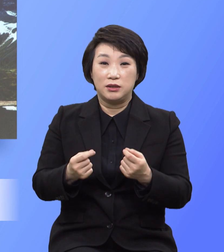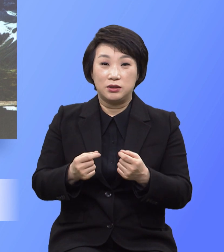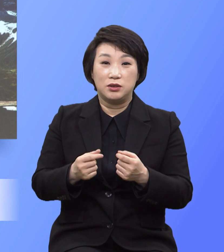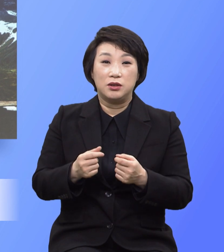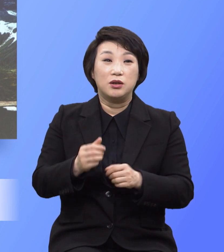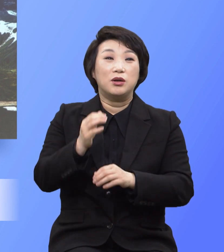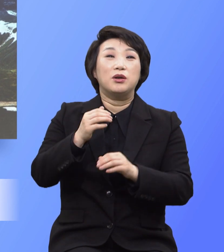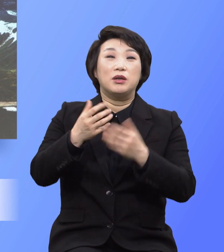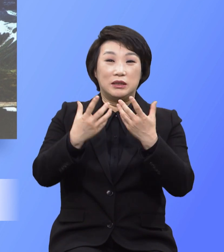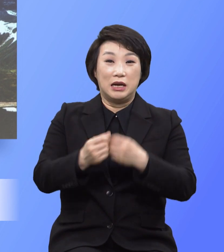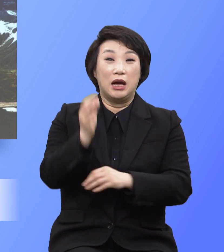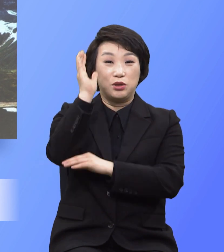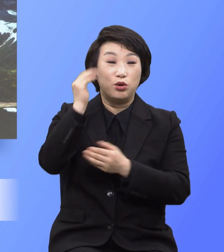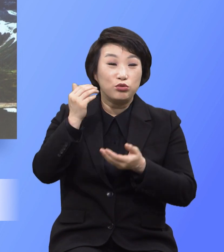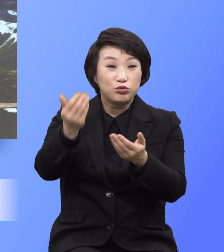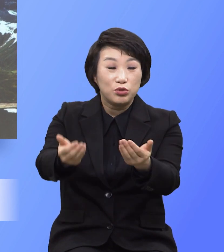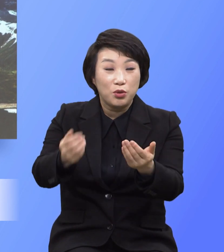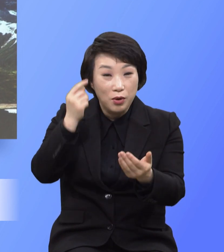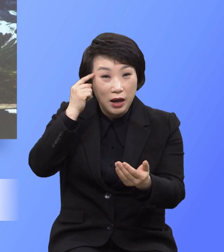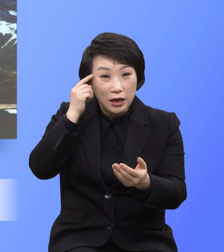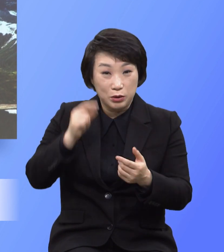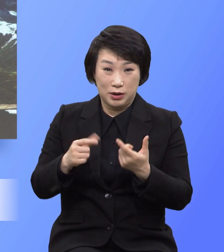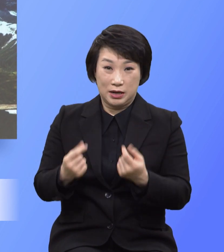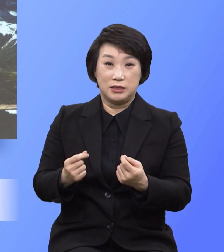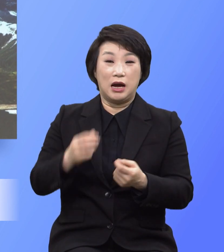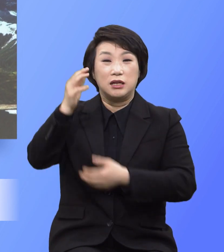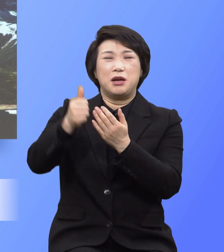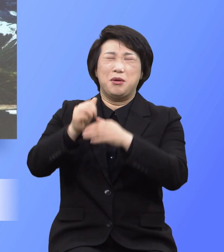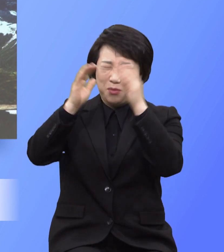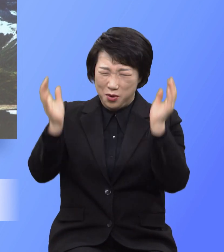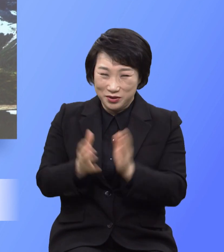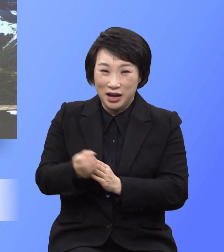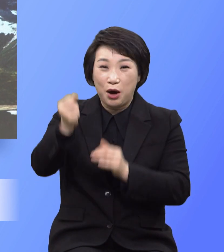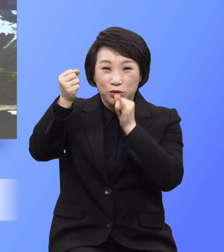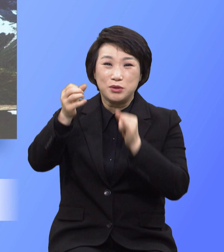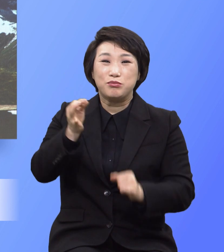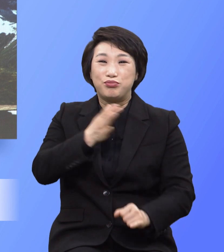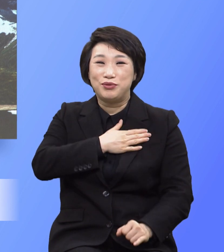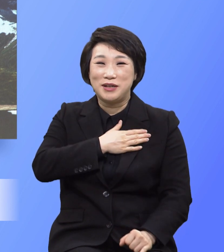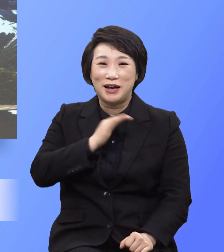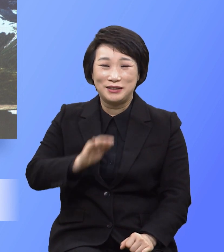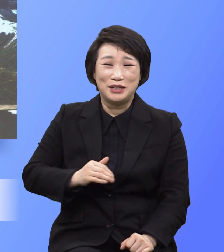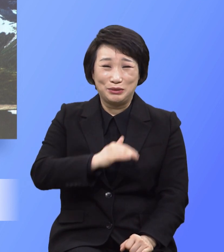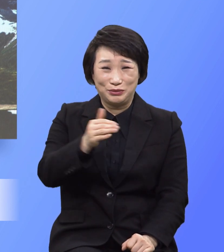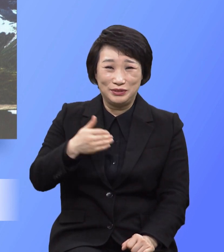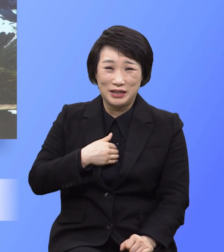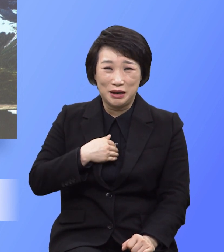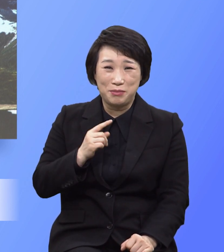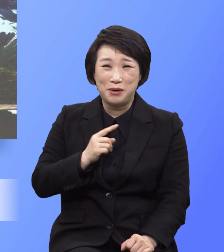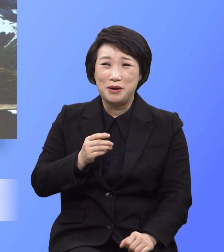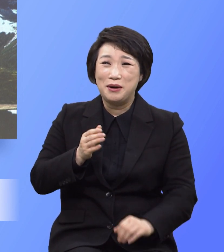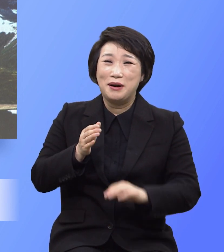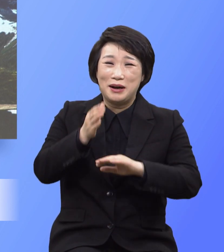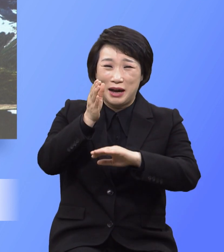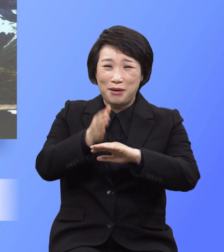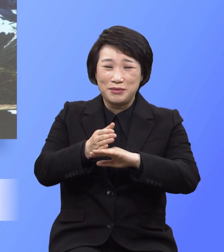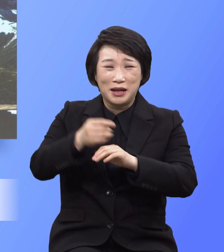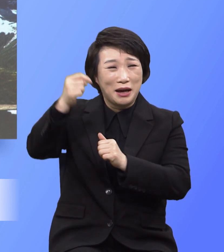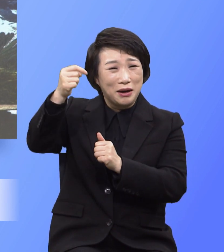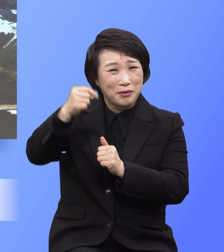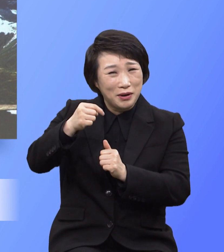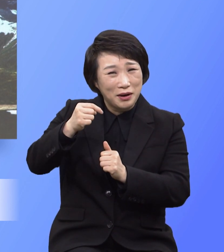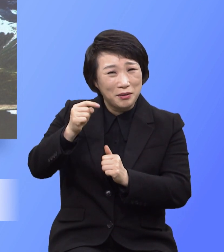얘기를 하느냐. 하나님이 이렇게 부자이신 분이 우리에게 무슨 감사의